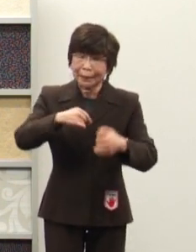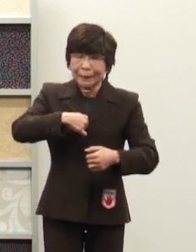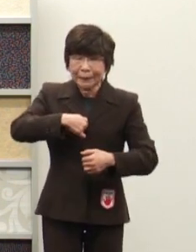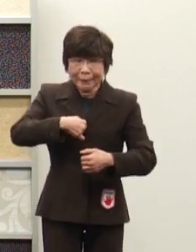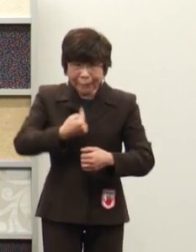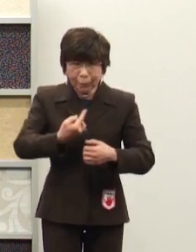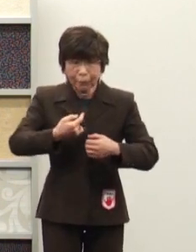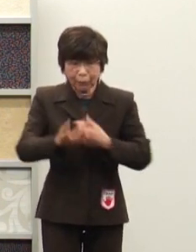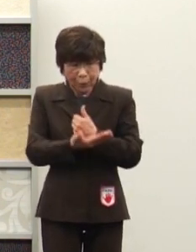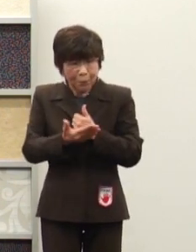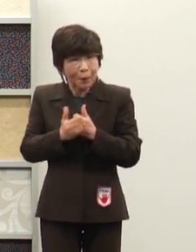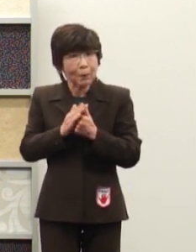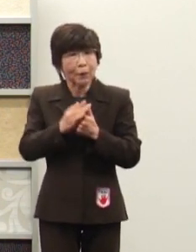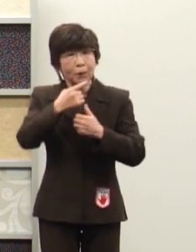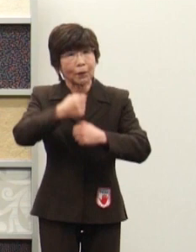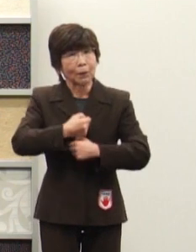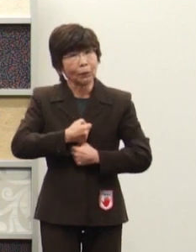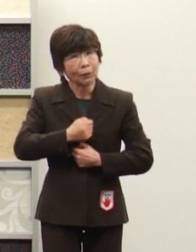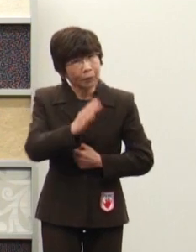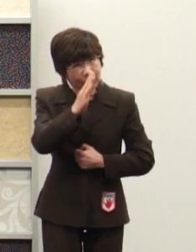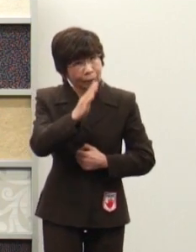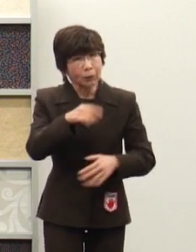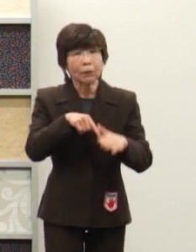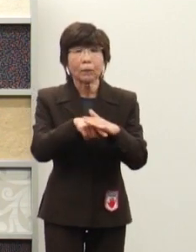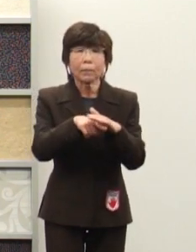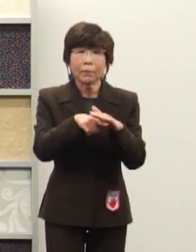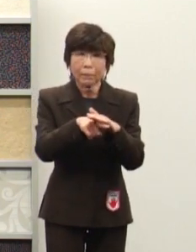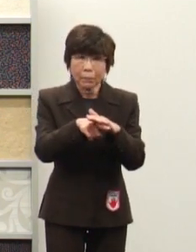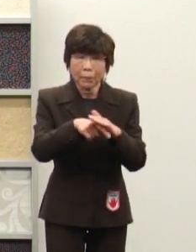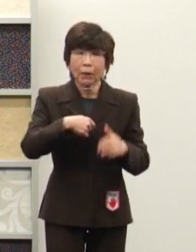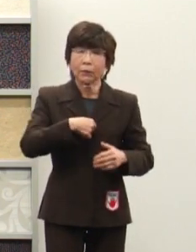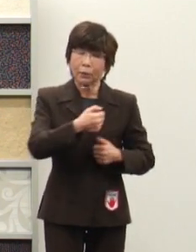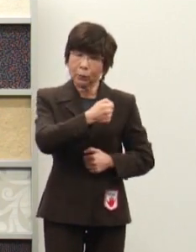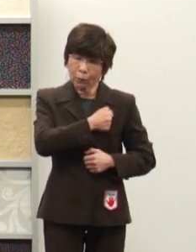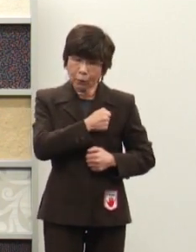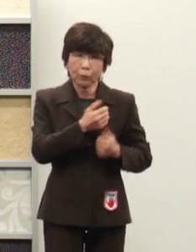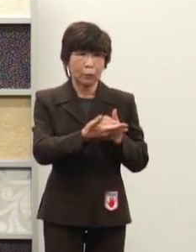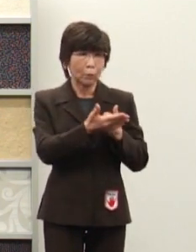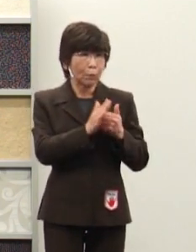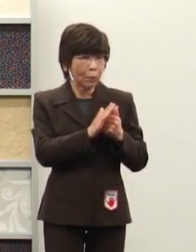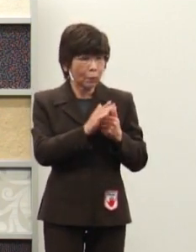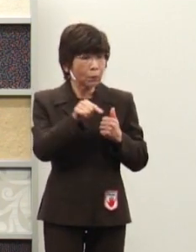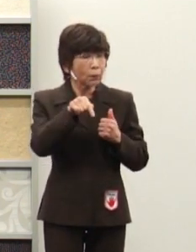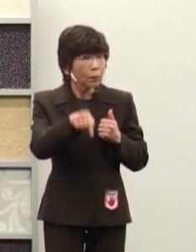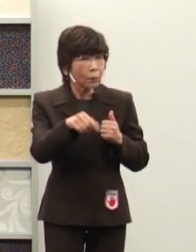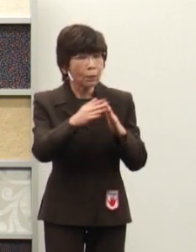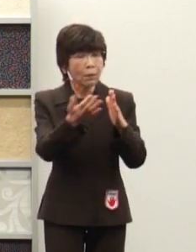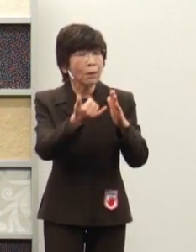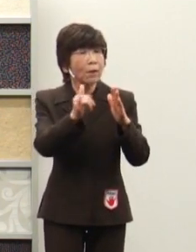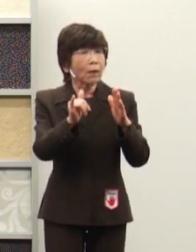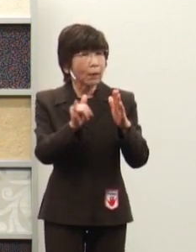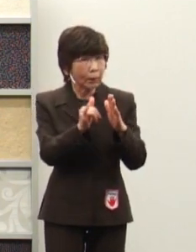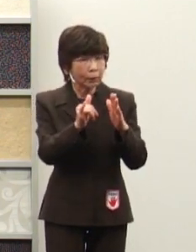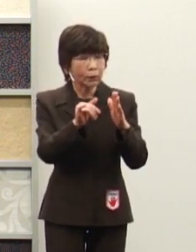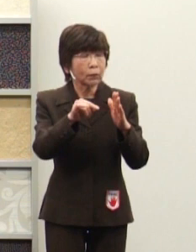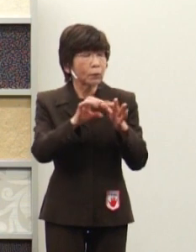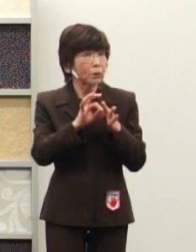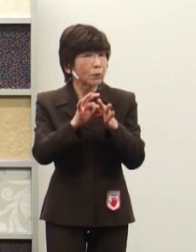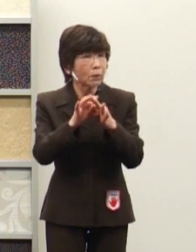いと。それはご本人はもちろんのこと、その方を取り巻くですね、周りの方も、